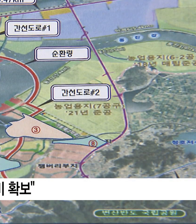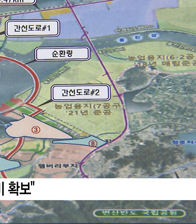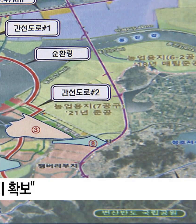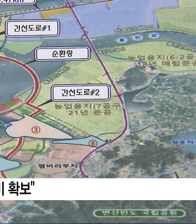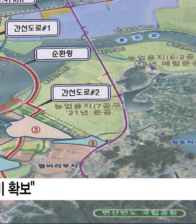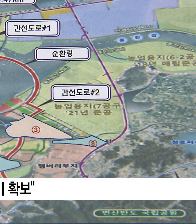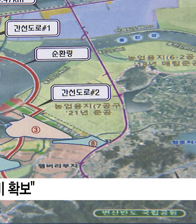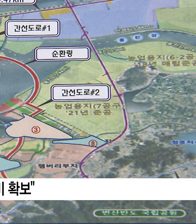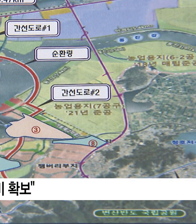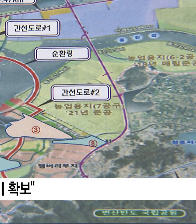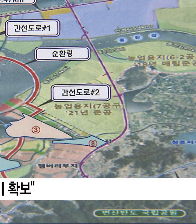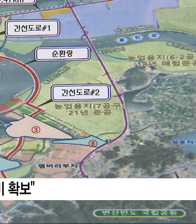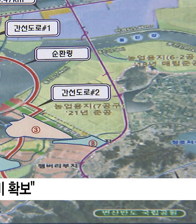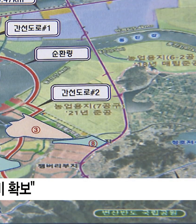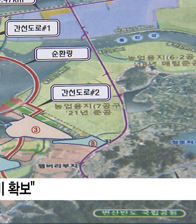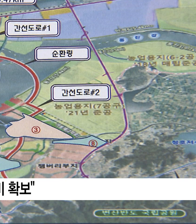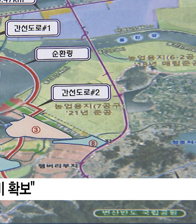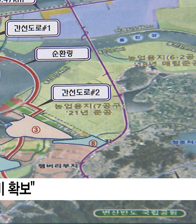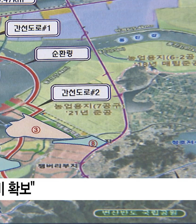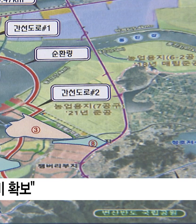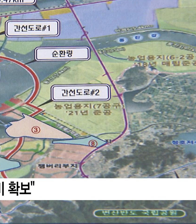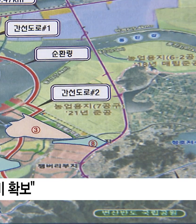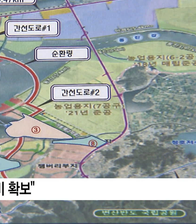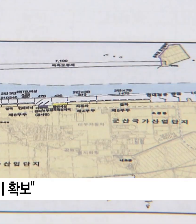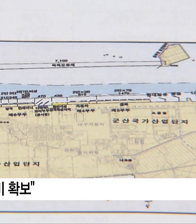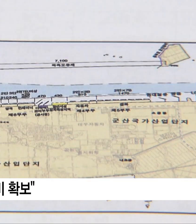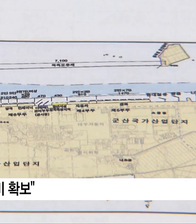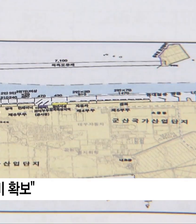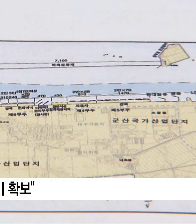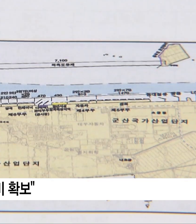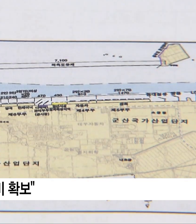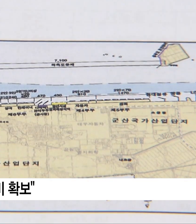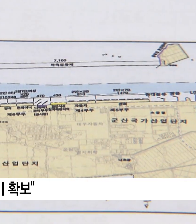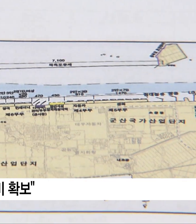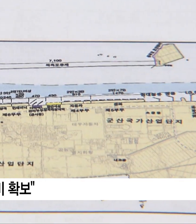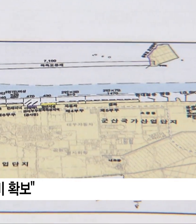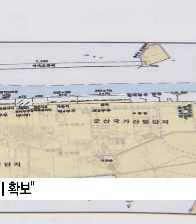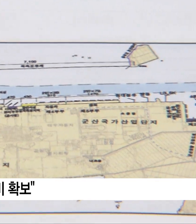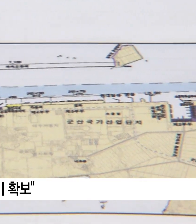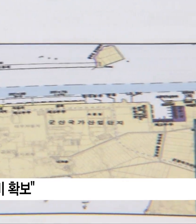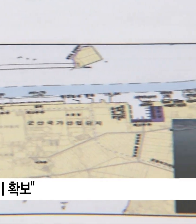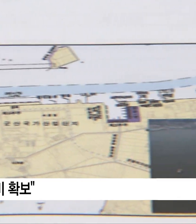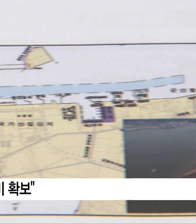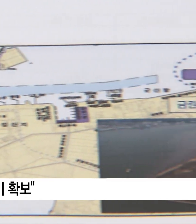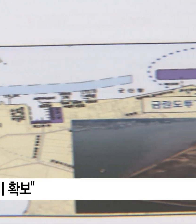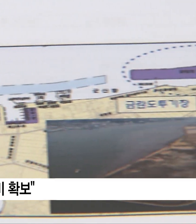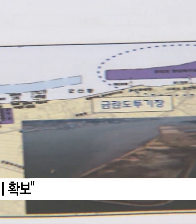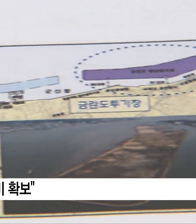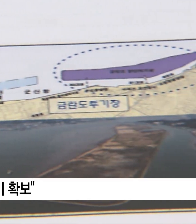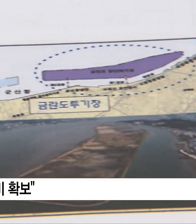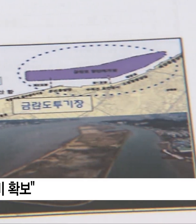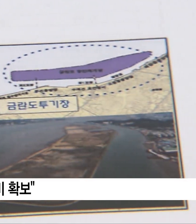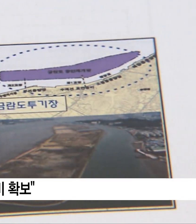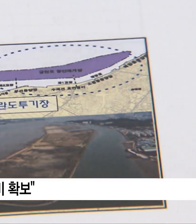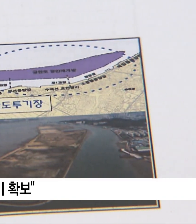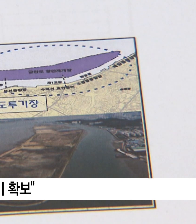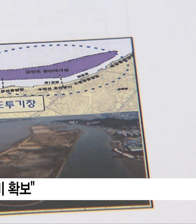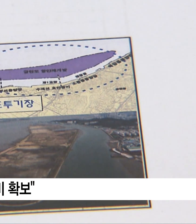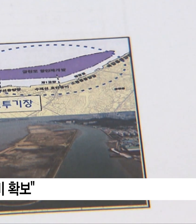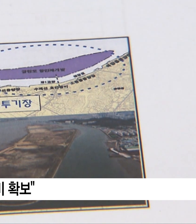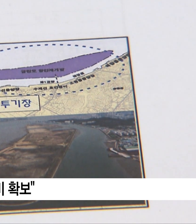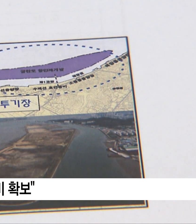1조 554억 원에 새만금 지역 간 연결도로와 4,915억 원에 군산항